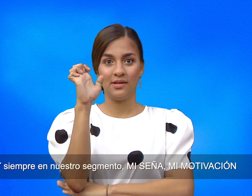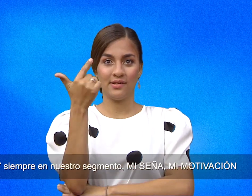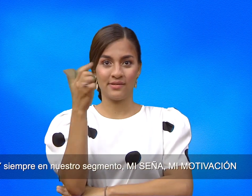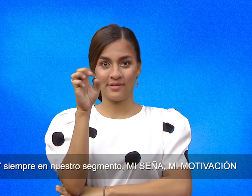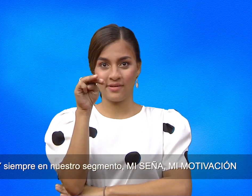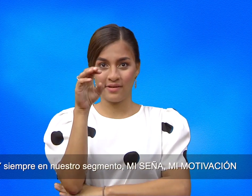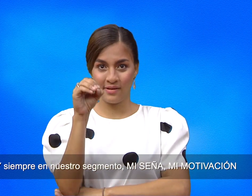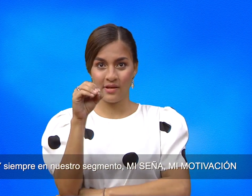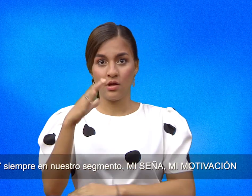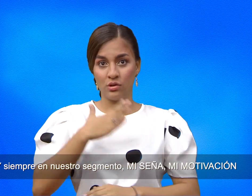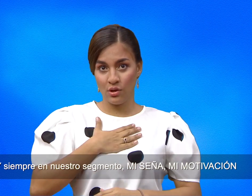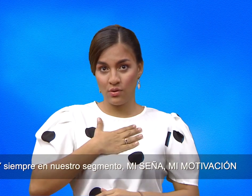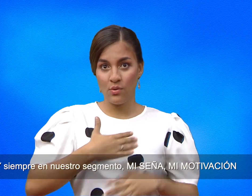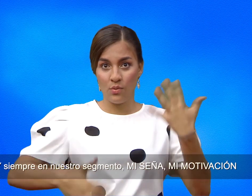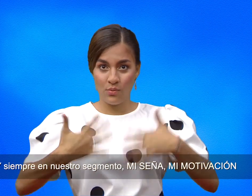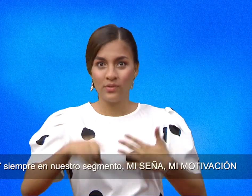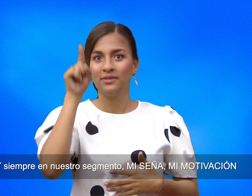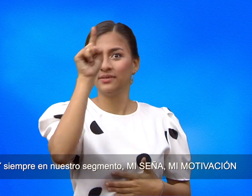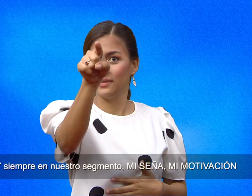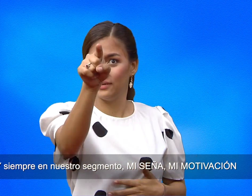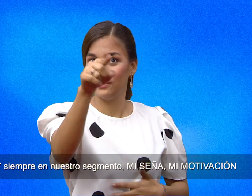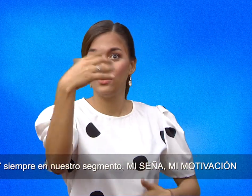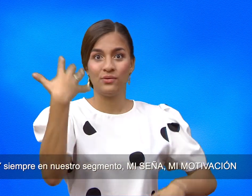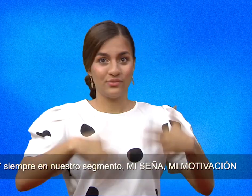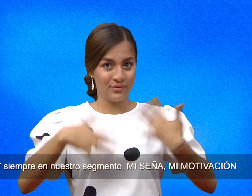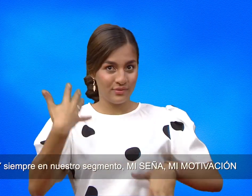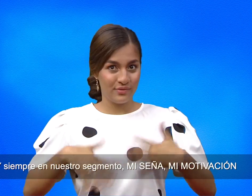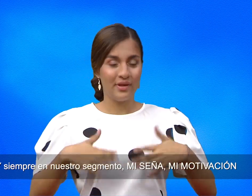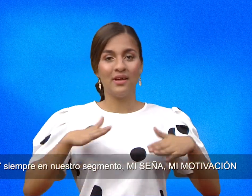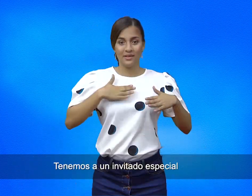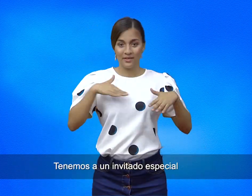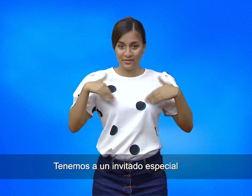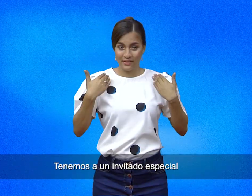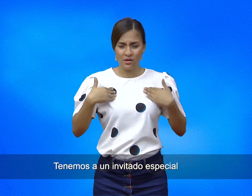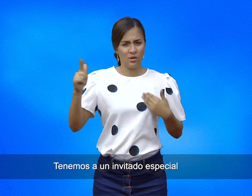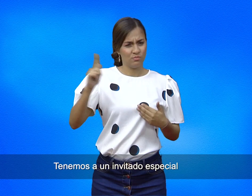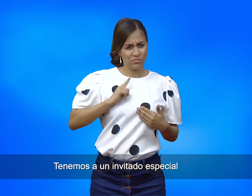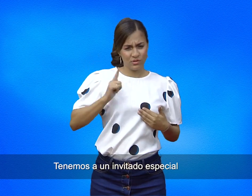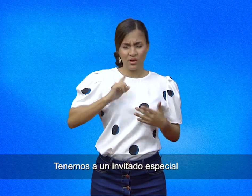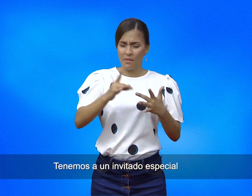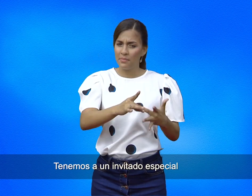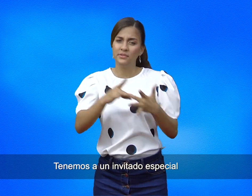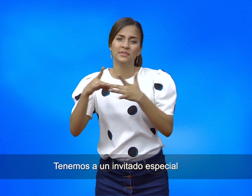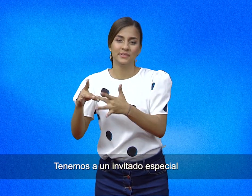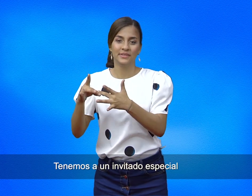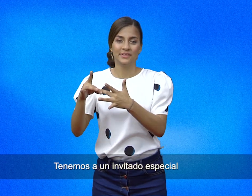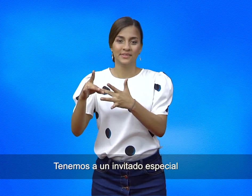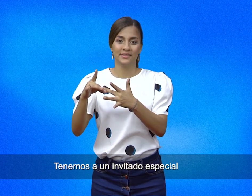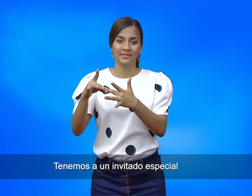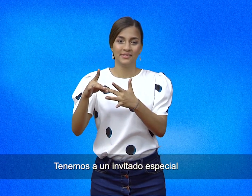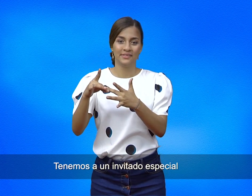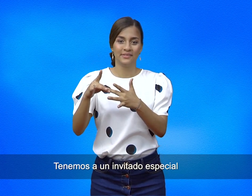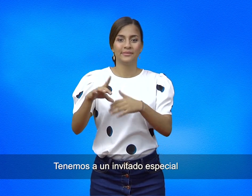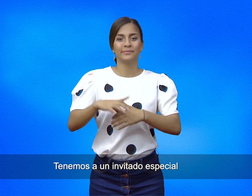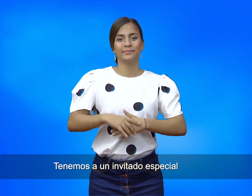nuestro segmento Mi Seña, Mi Motivación, tenemos a un invitado especial.